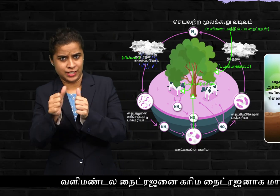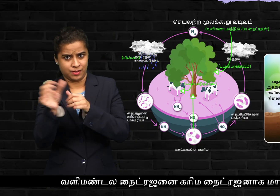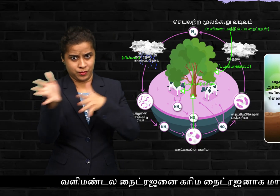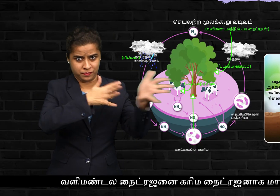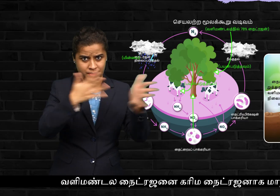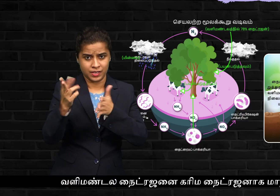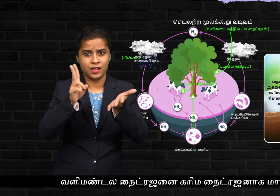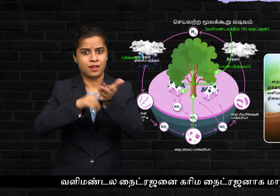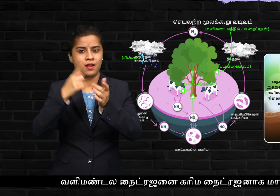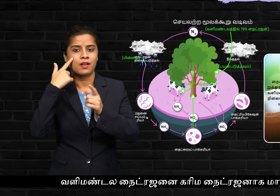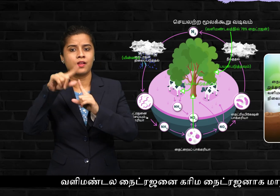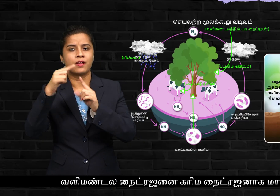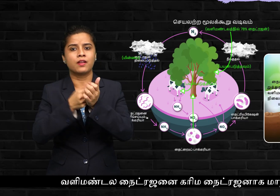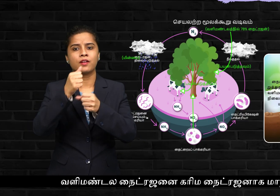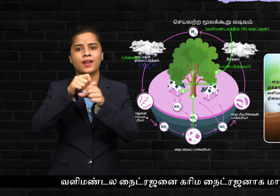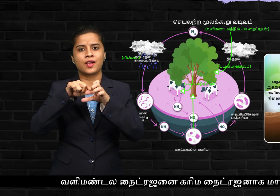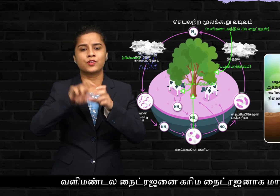நைட்ரஜனாக மாற்றுகின்றன.